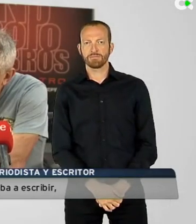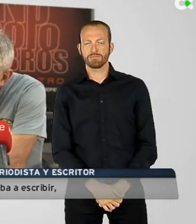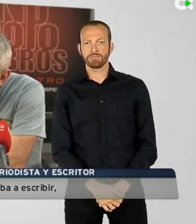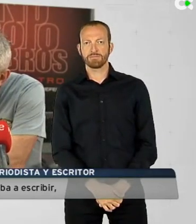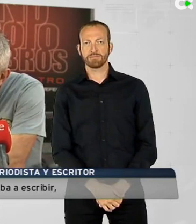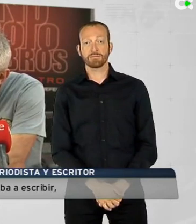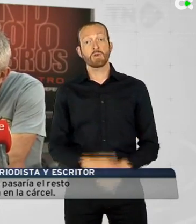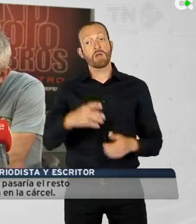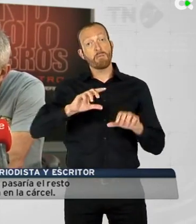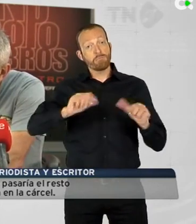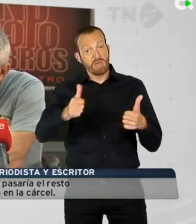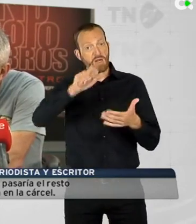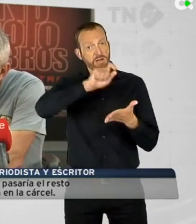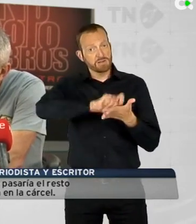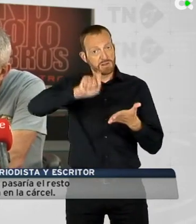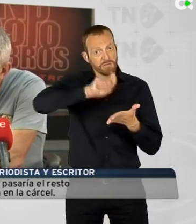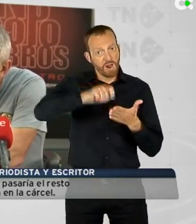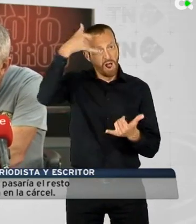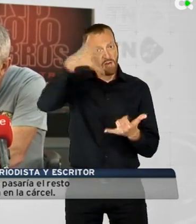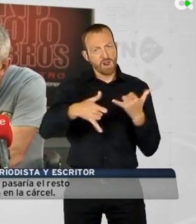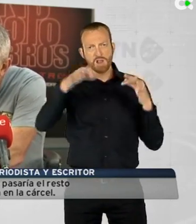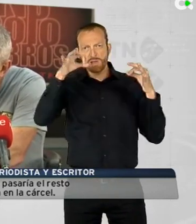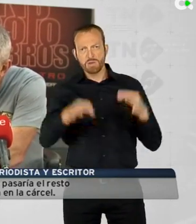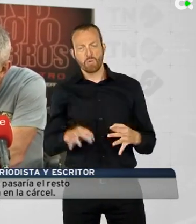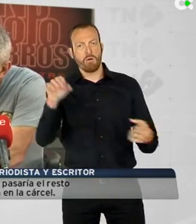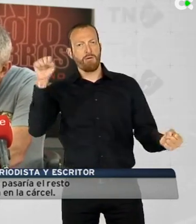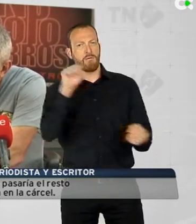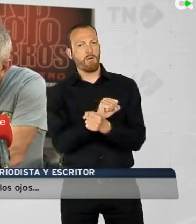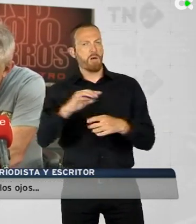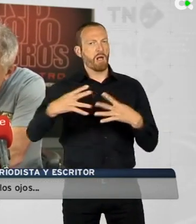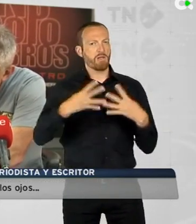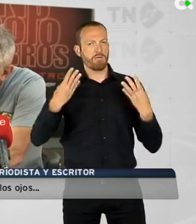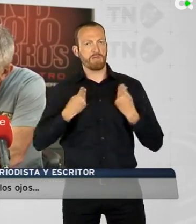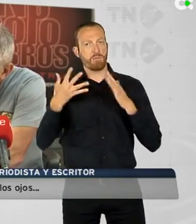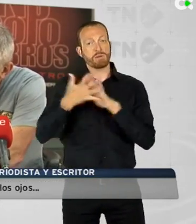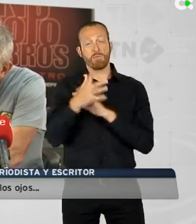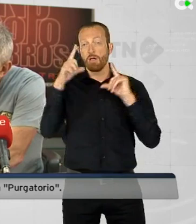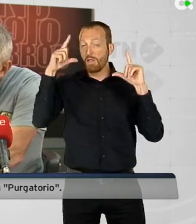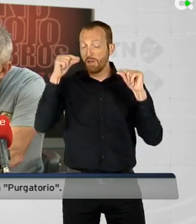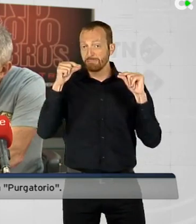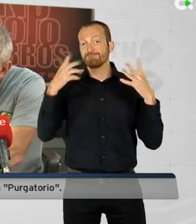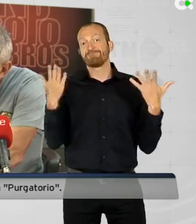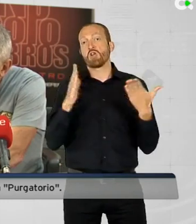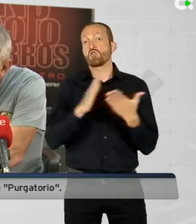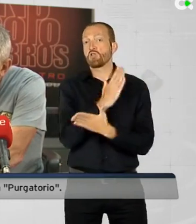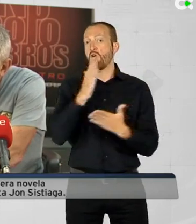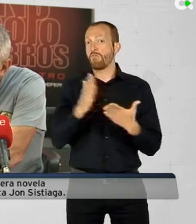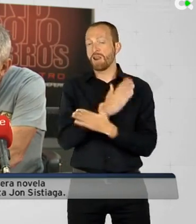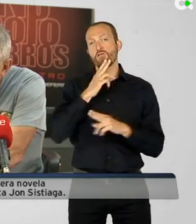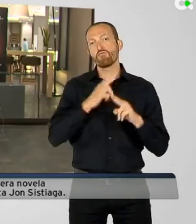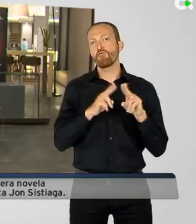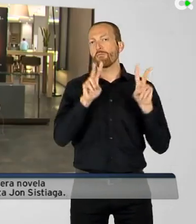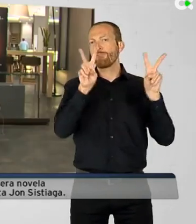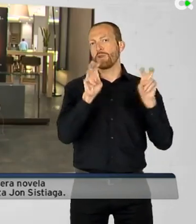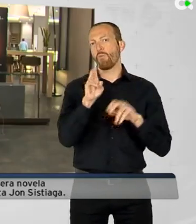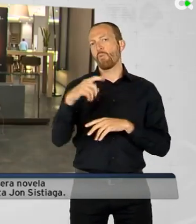Si empezaba a escribir, seguramente pasaría el resto de su vida en la cárcel. Cerró los ojos. Así arranca Purgatorio, la